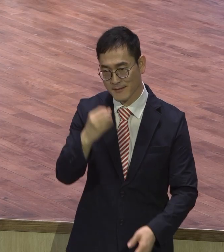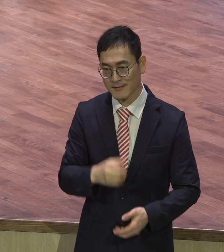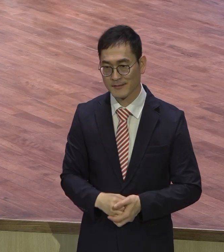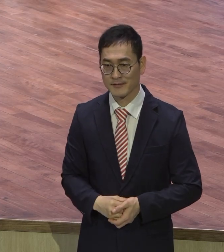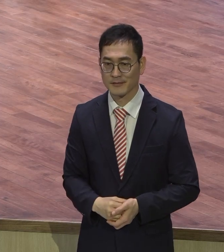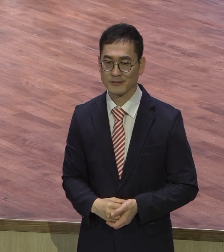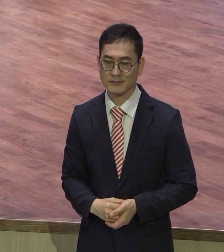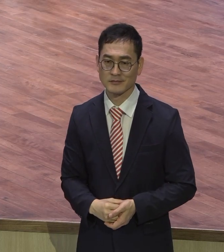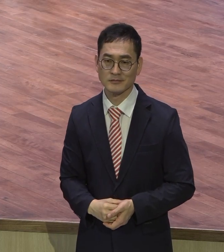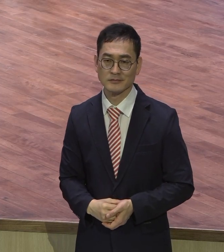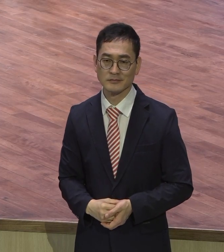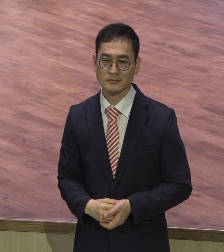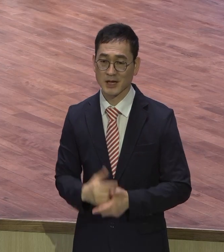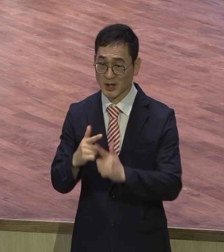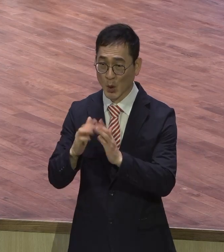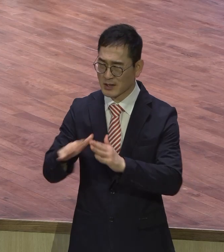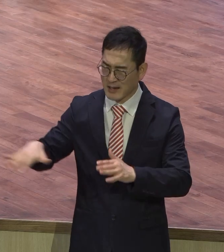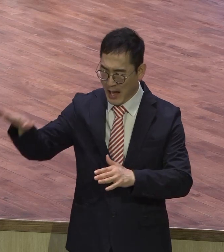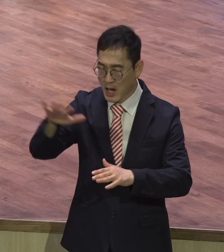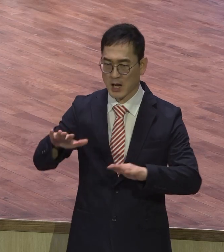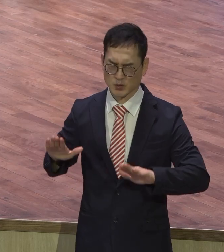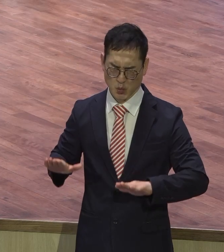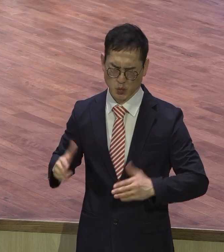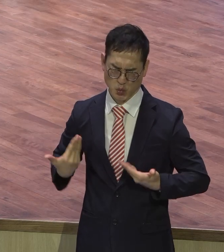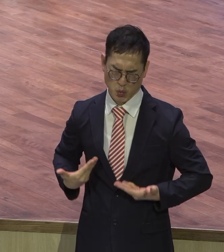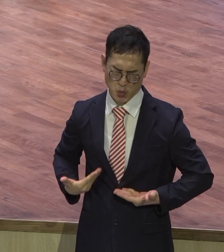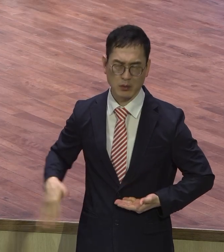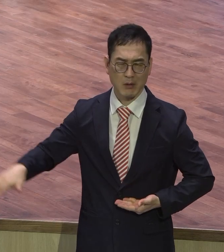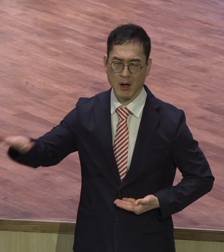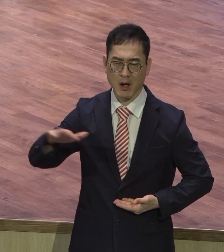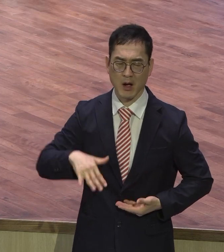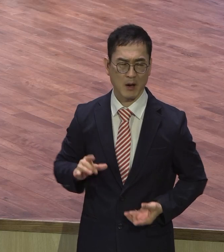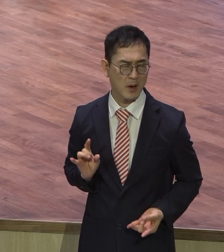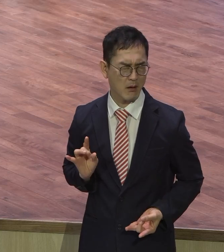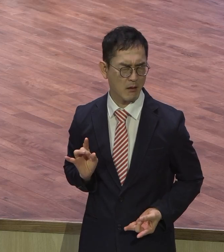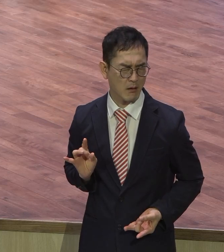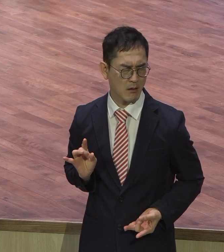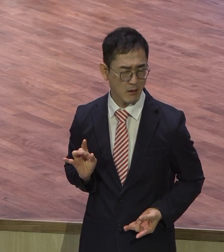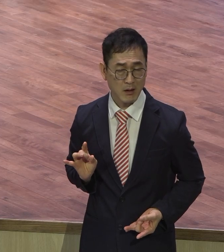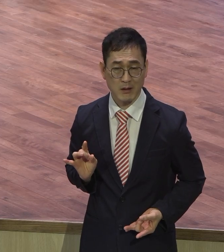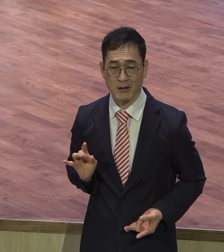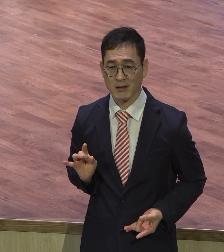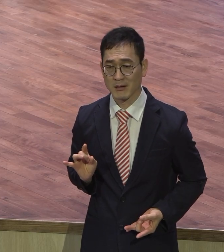다 지금 교회들 잠자고 있어. 아무것도 못한다. 핑계대고 아무것도 못한다. 가만히 있어.